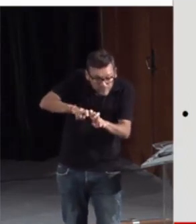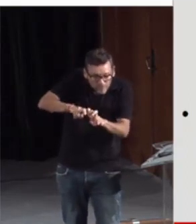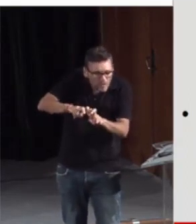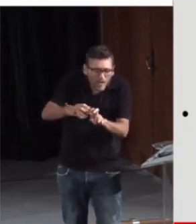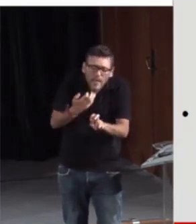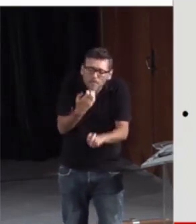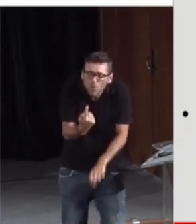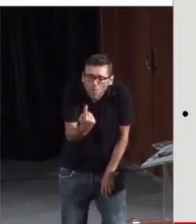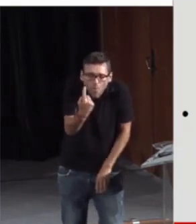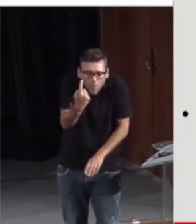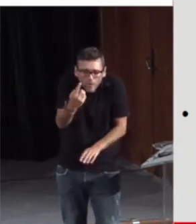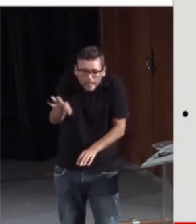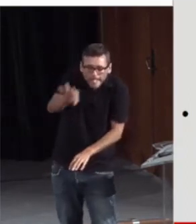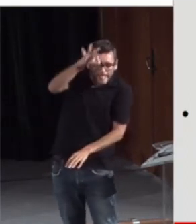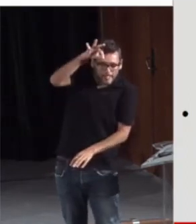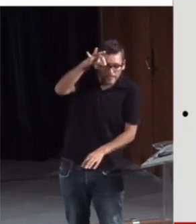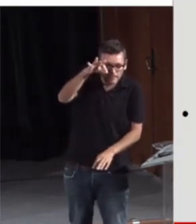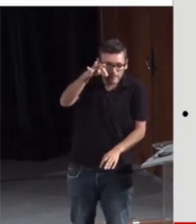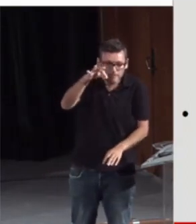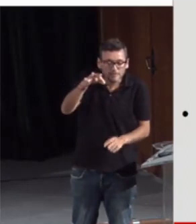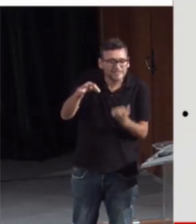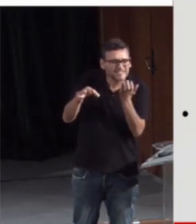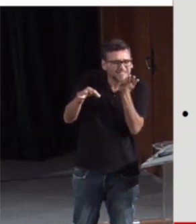Dice, en su corpus, en el análisis de su corpus, dice que